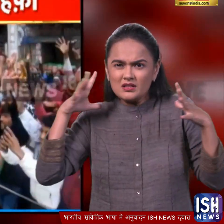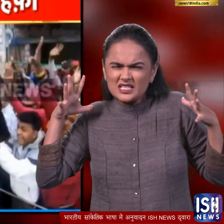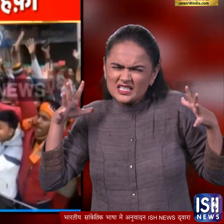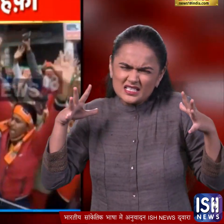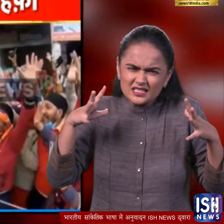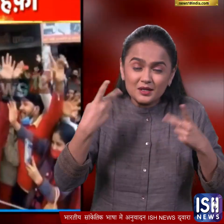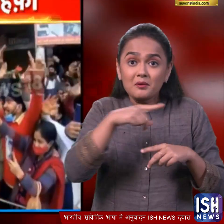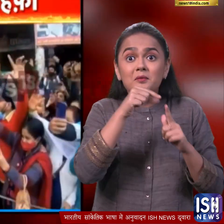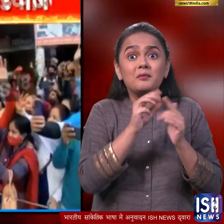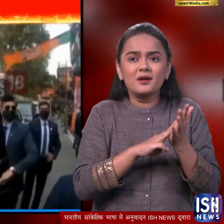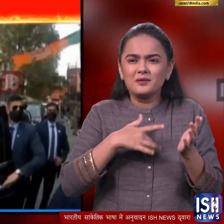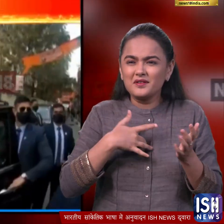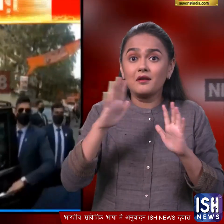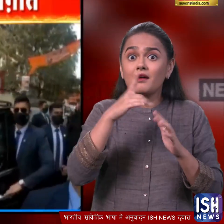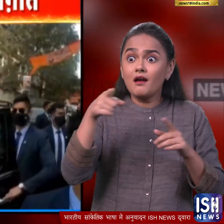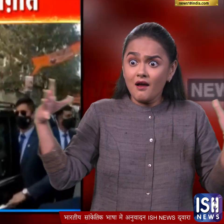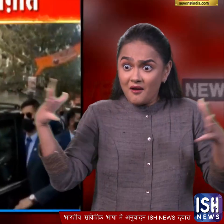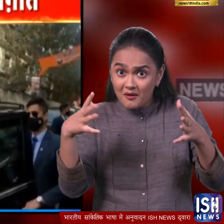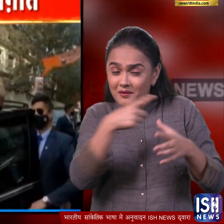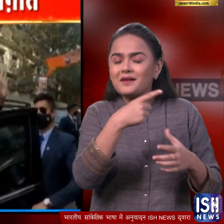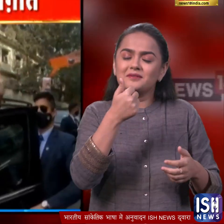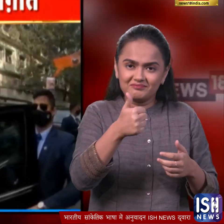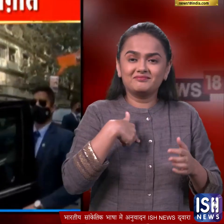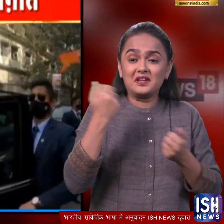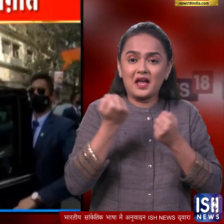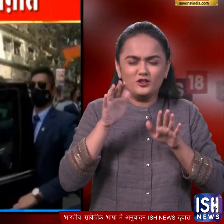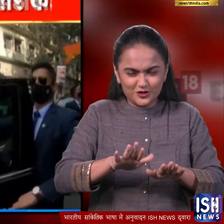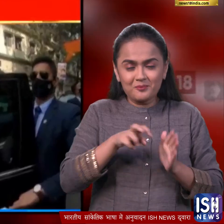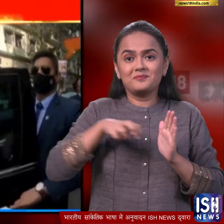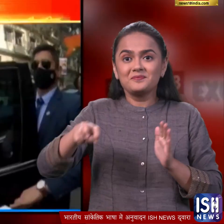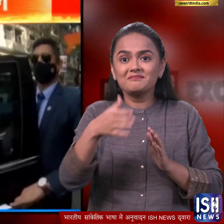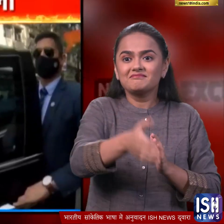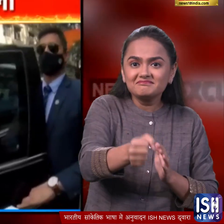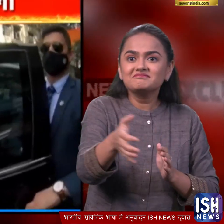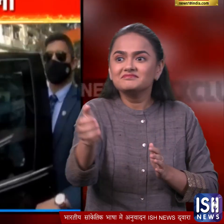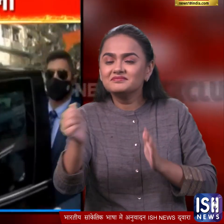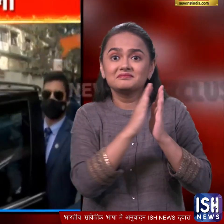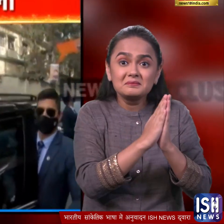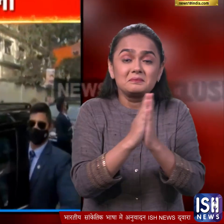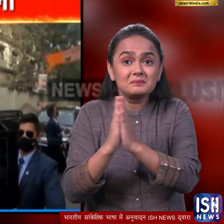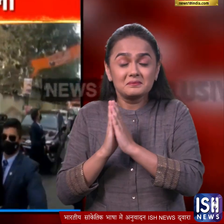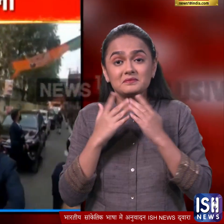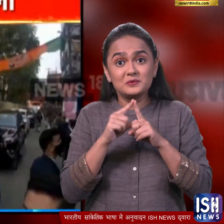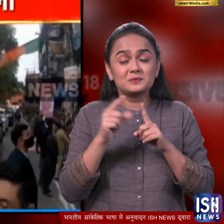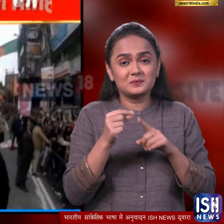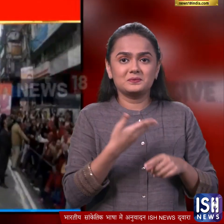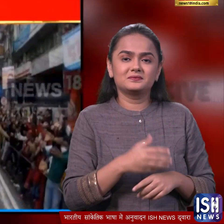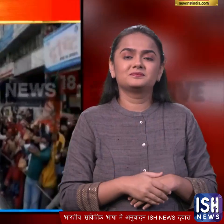जिनको प्रधानमंत्री ने भी मायूस नहीं किया। उन्होंने अपनी गाड़ी रुकवाई और हाथ हिलाकर लोगों का अभिवादन किया।